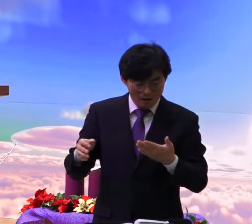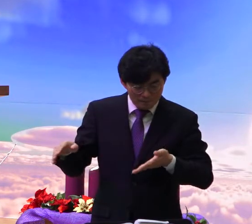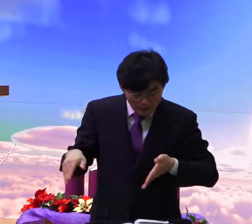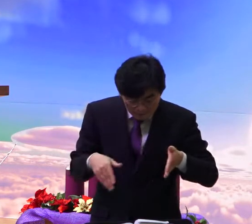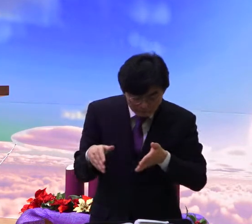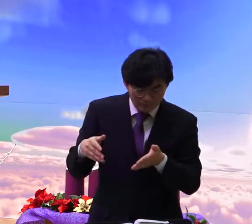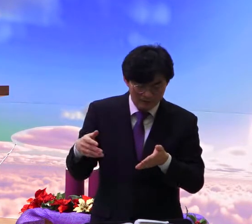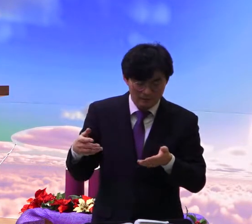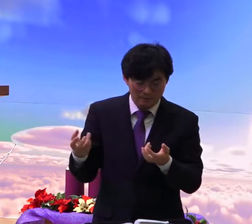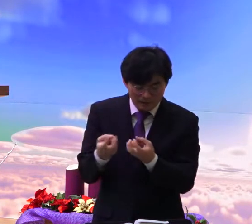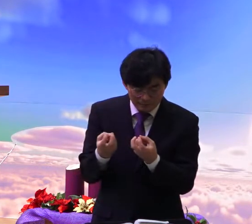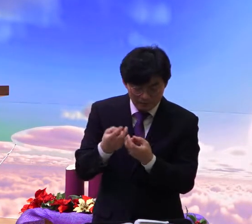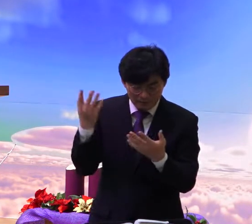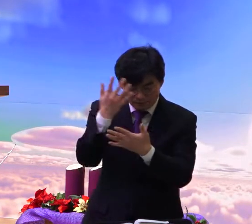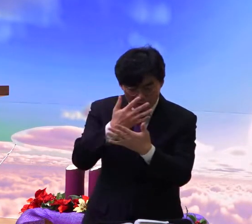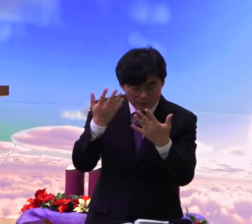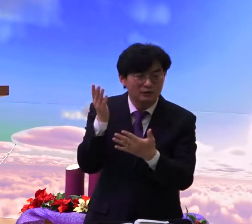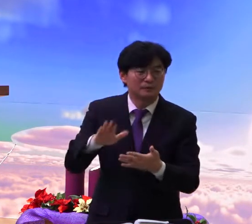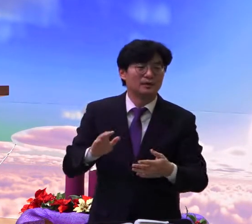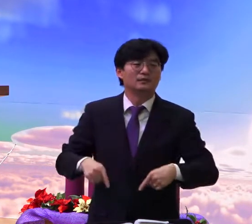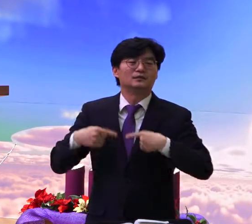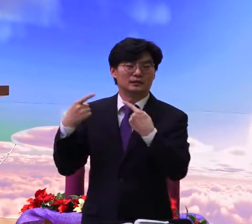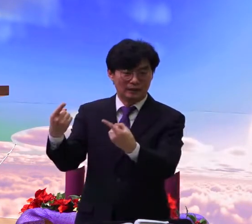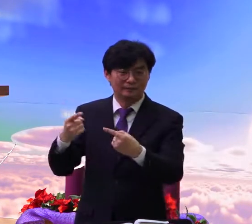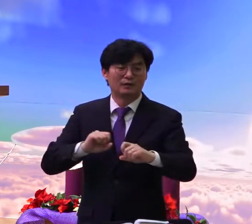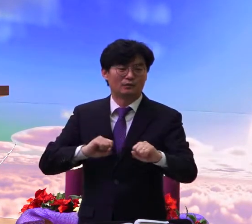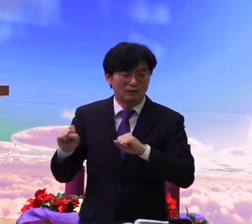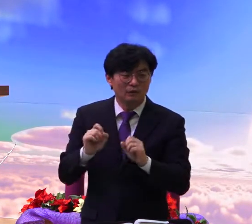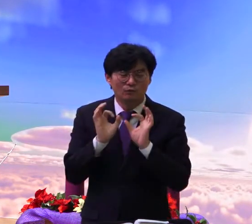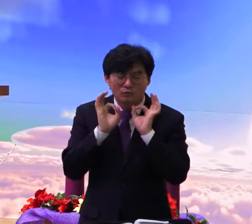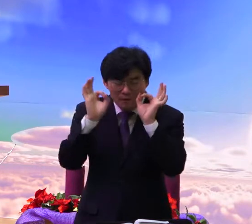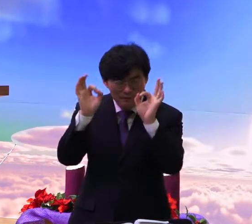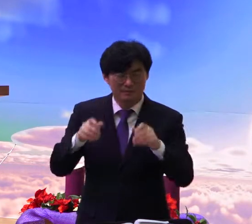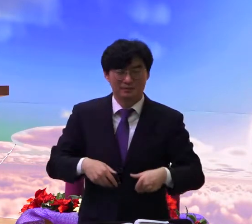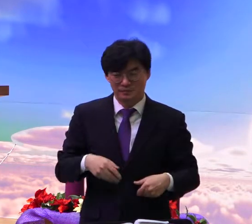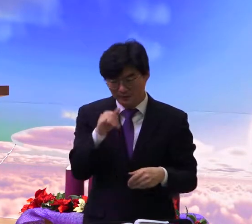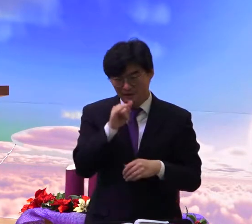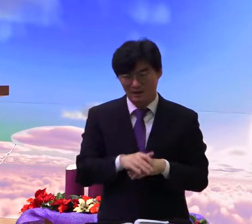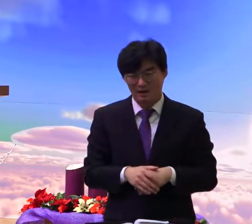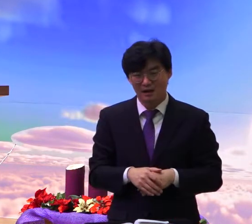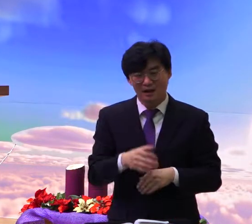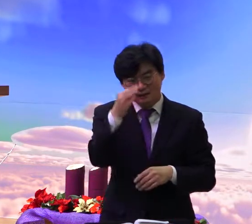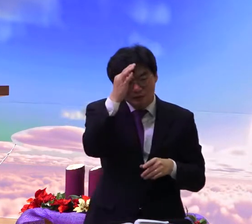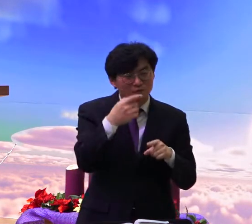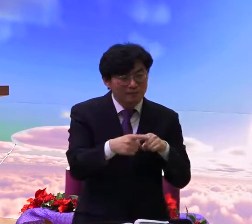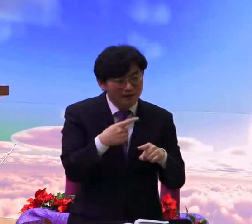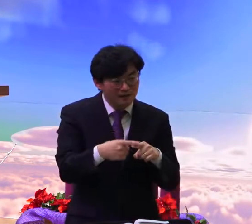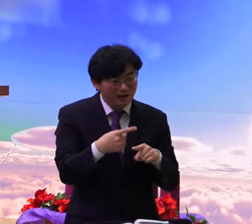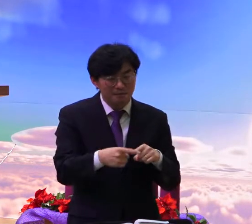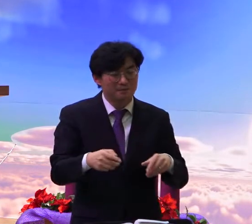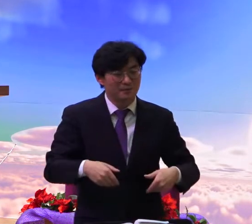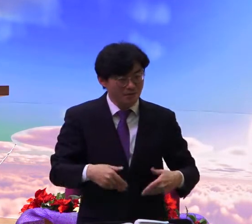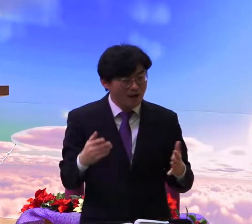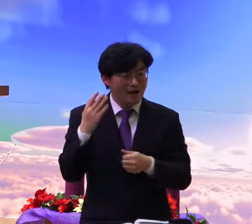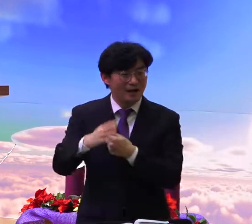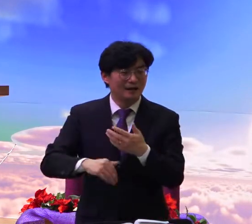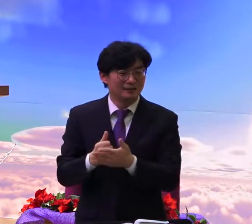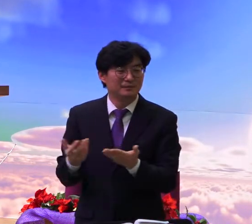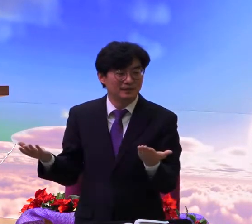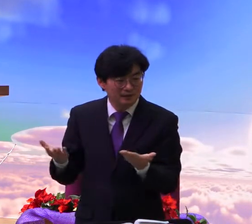여기 이 자리에 대림절 4번째 주일에 이 자리에 예배하러 나오신 여러분들은 세상의 수많은 길들 중에서 정말